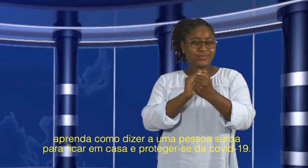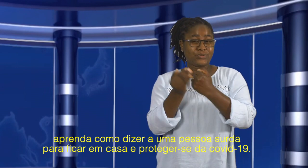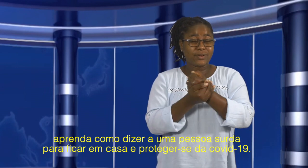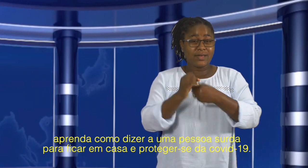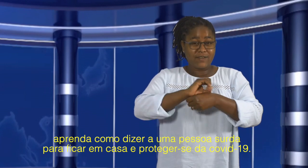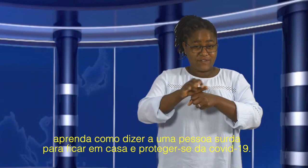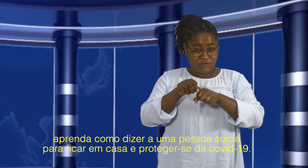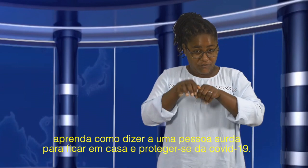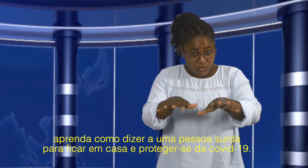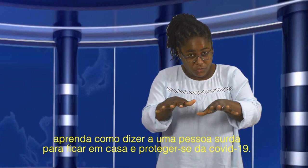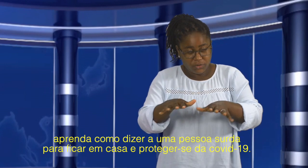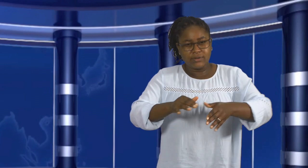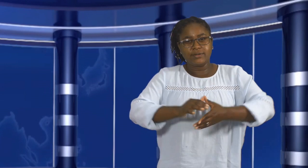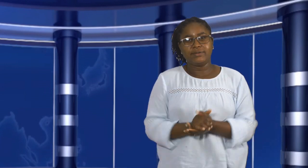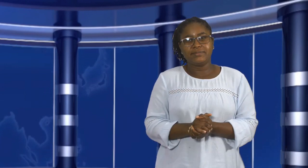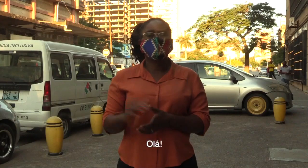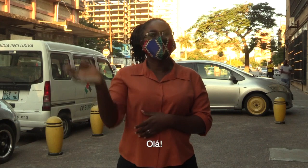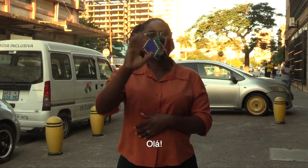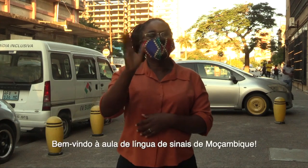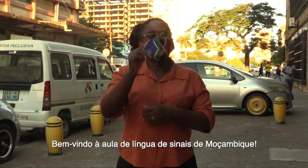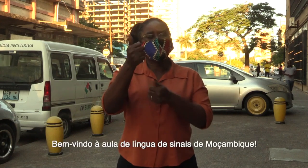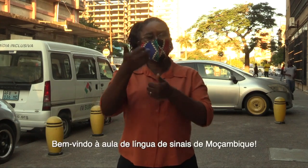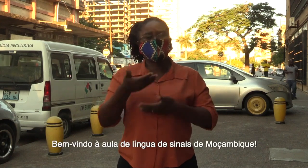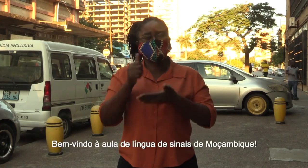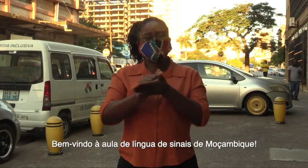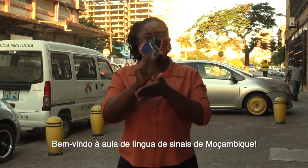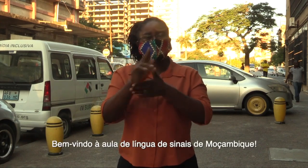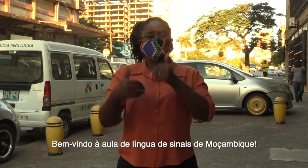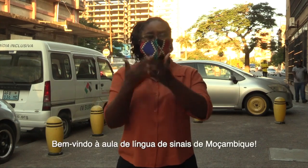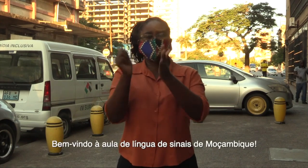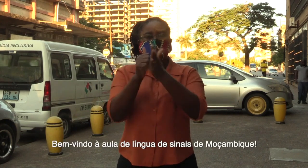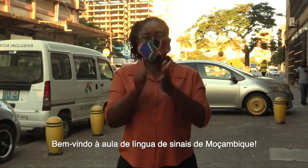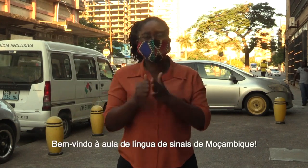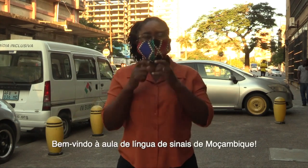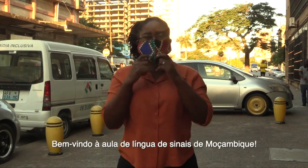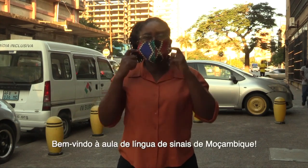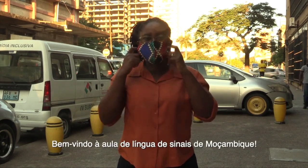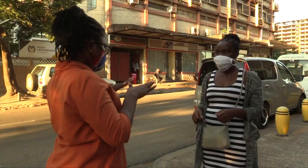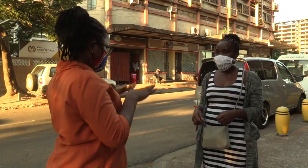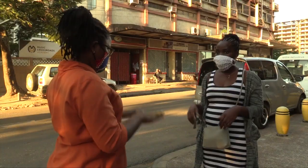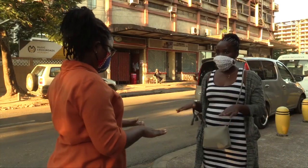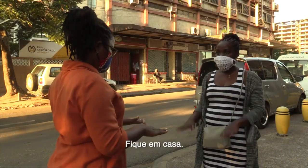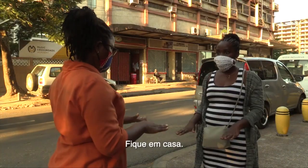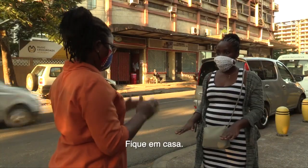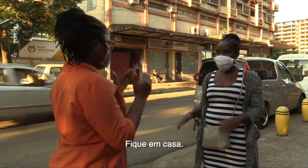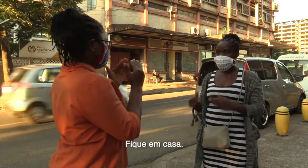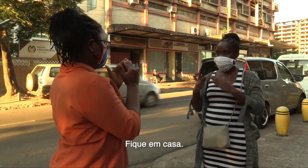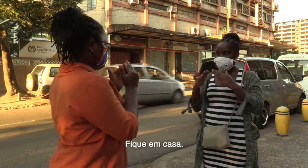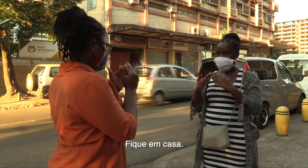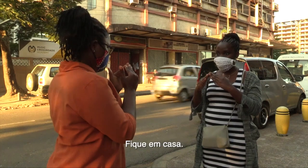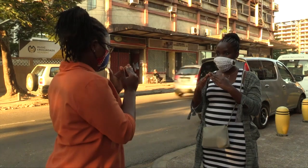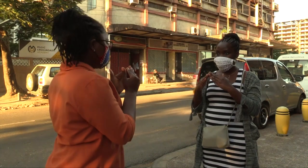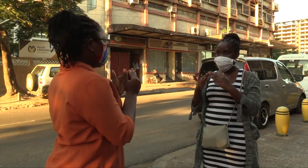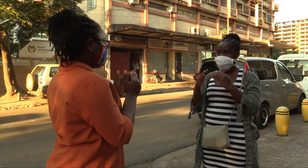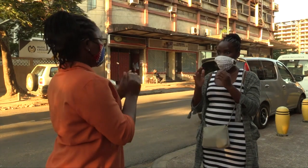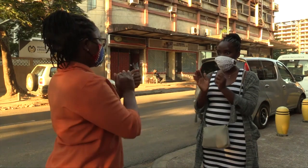proteger-se da Covid-19. Olá, bem-vindo à aula de língua de sinais de Moçambique. Fique em